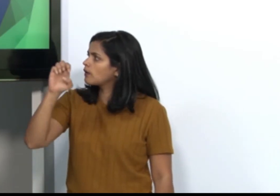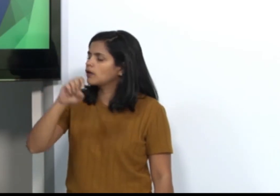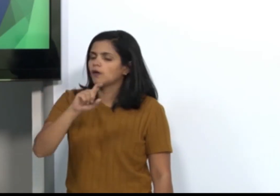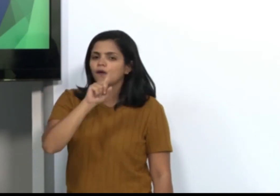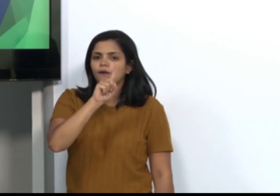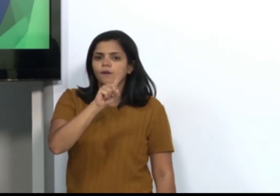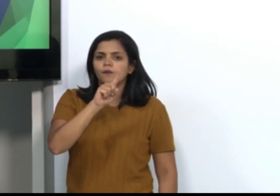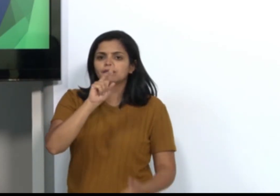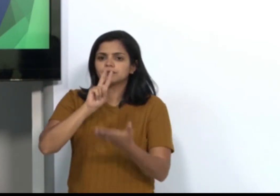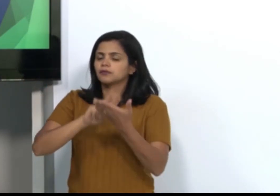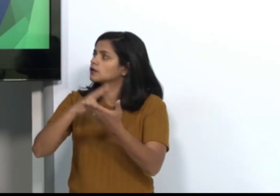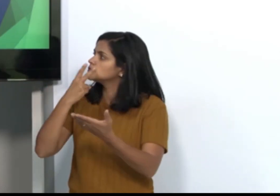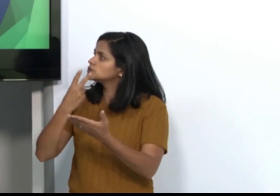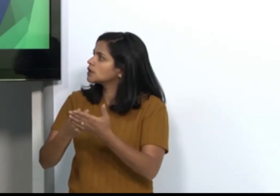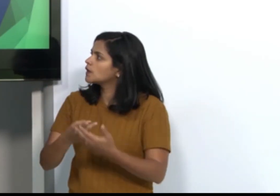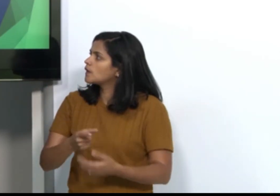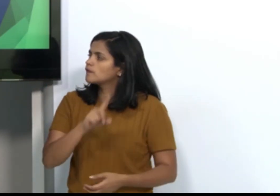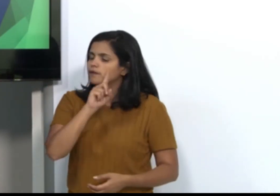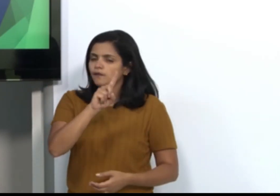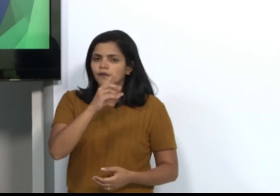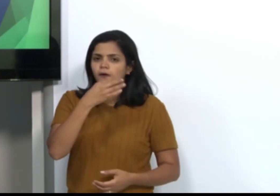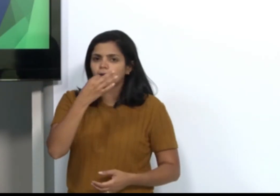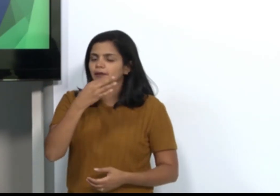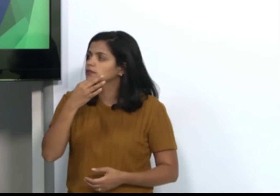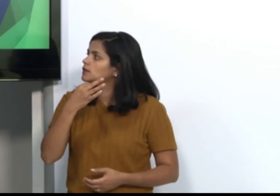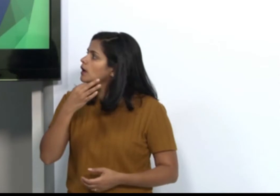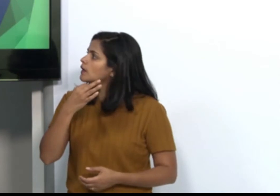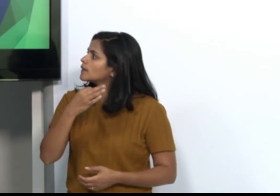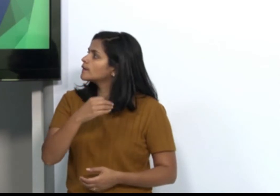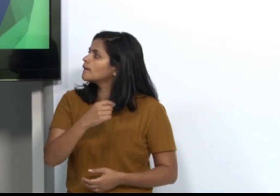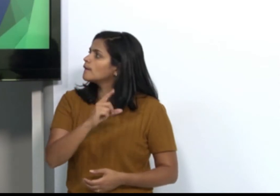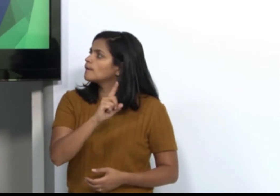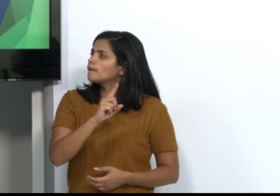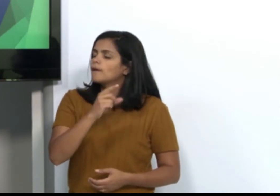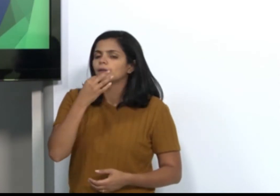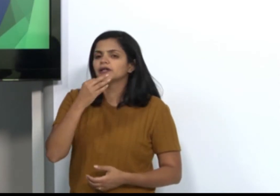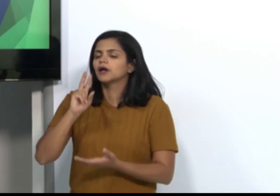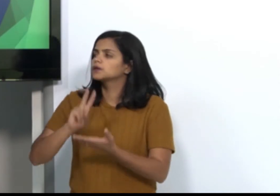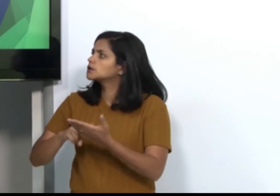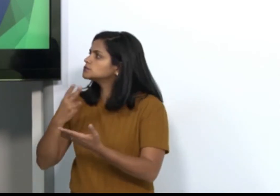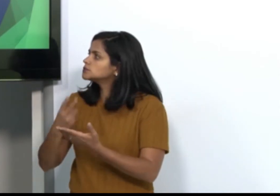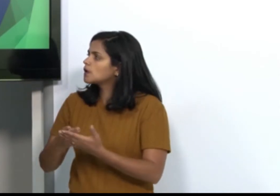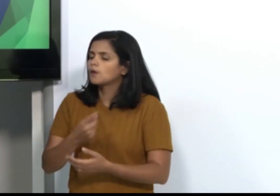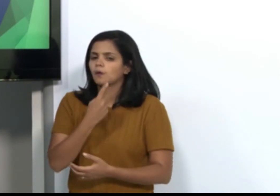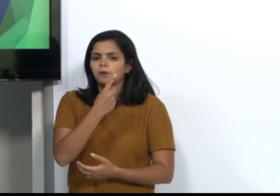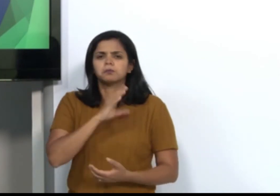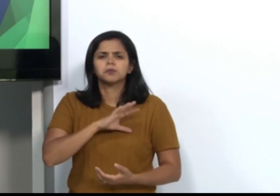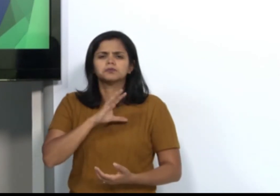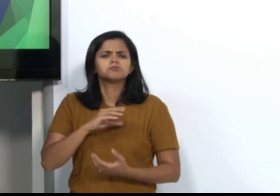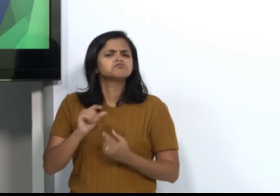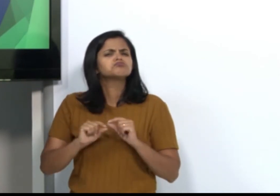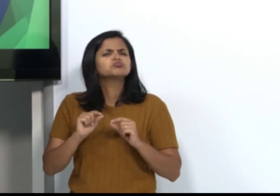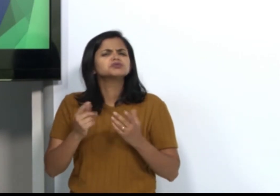Temos ali 1, sinal D, 2, sinal E, 3, tradução, 4 comentários.